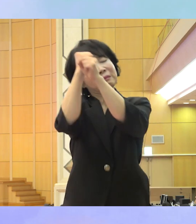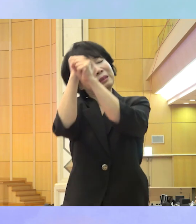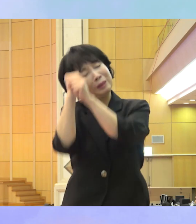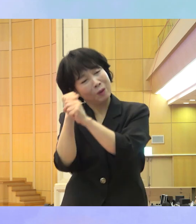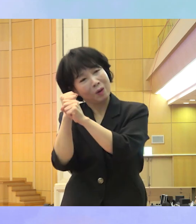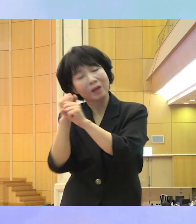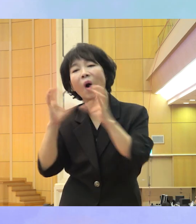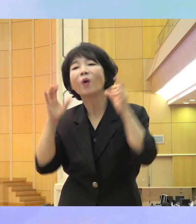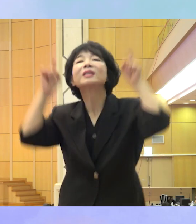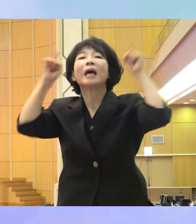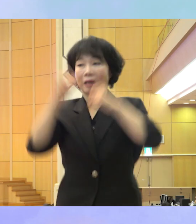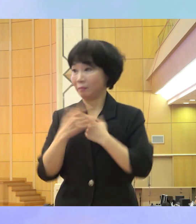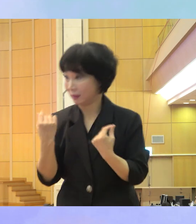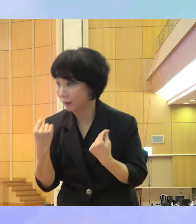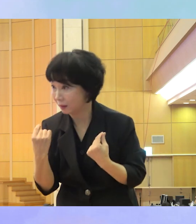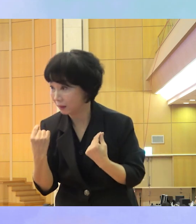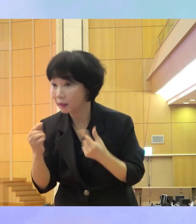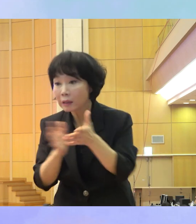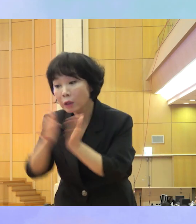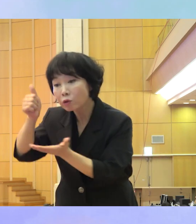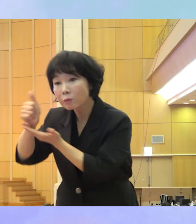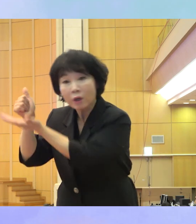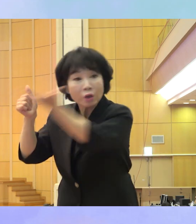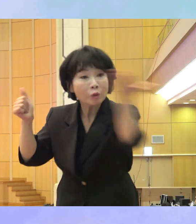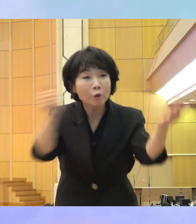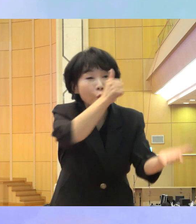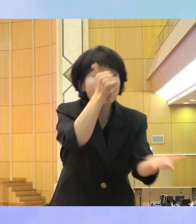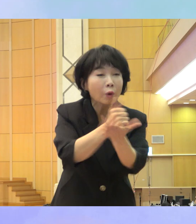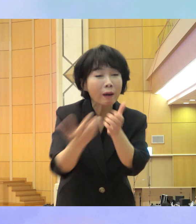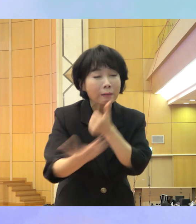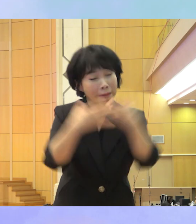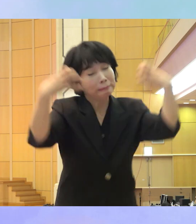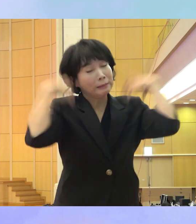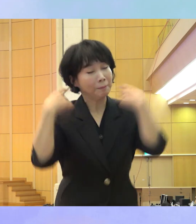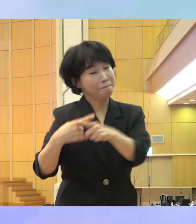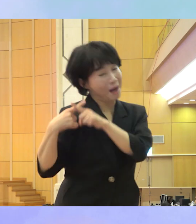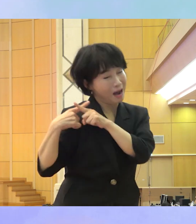우리 죄를 위해서 십자가에서 희생양이 되었잖아요.